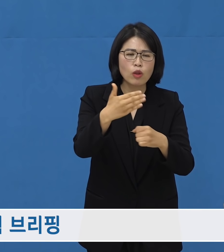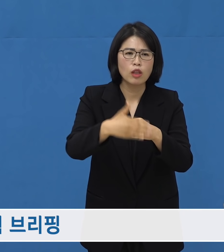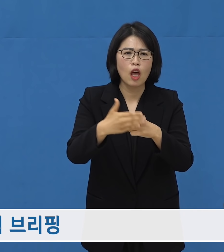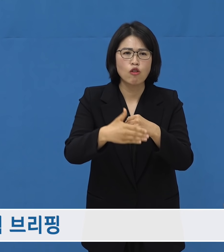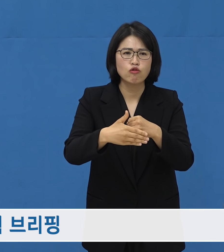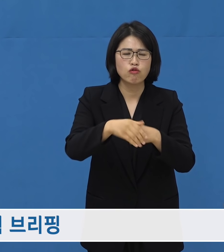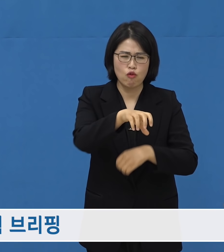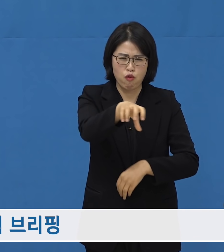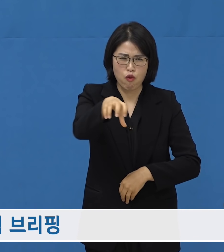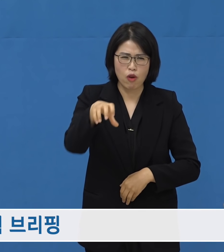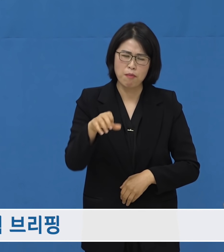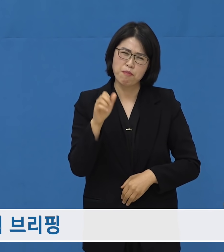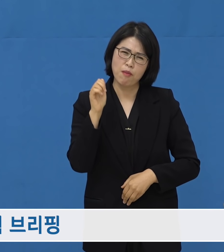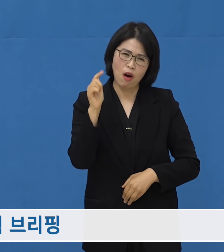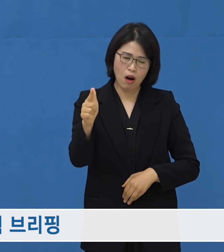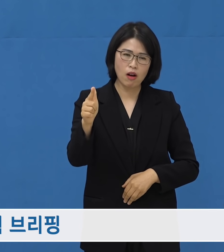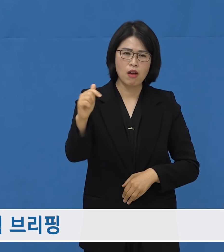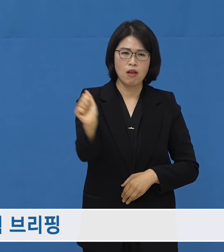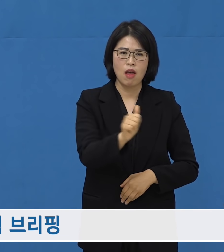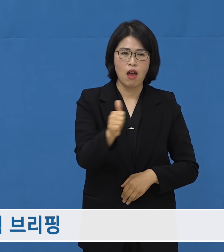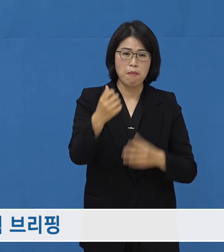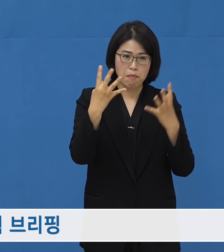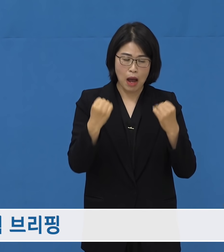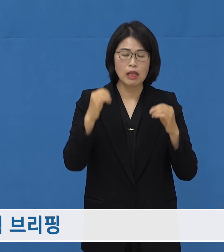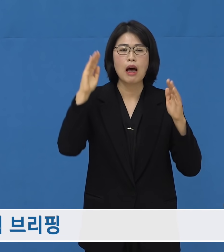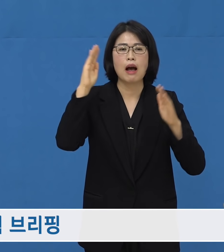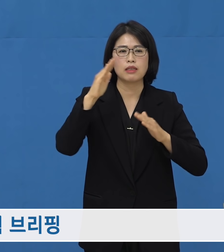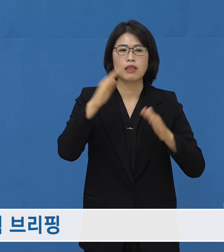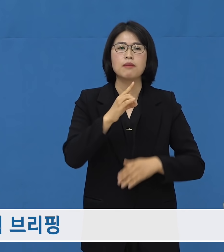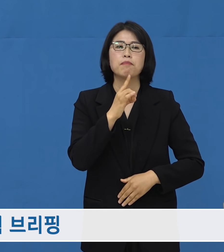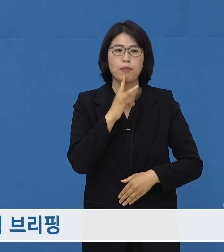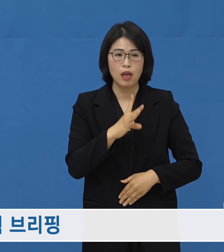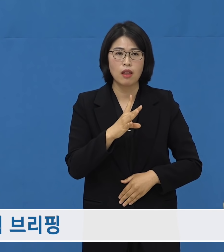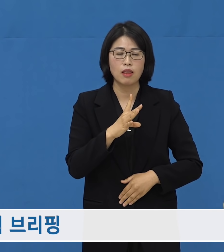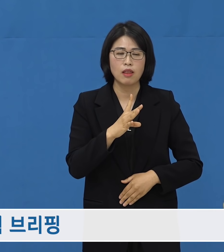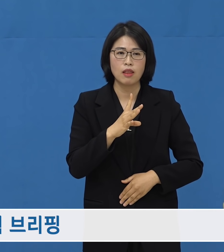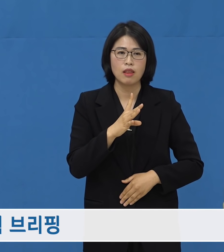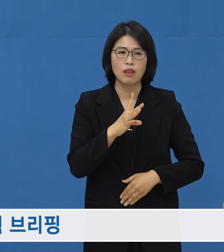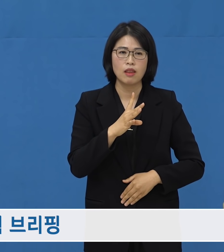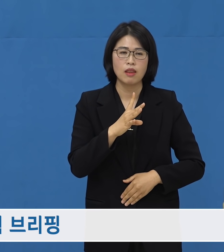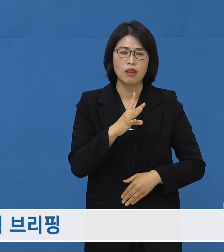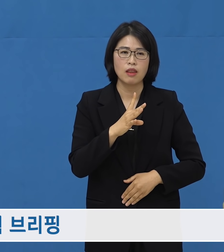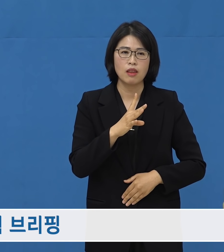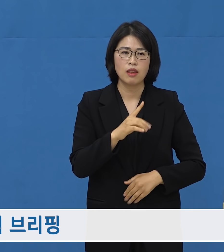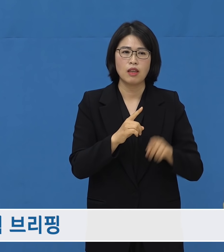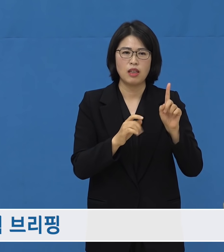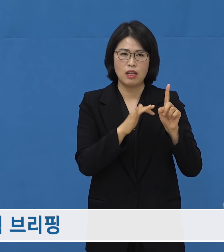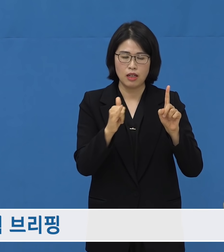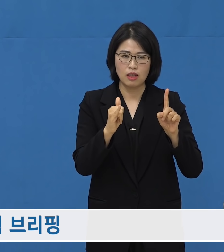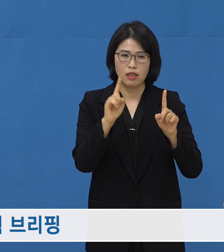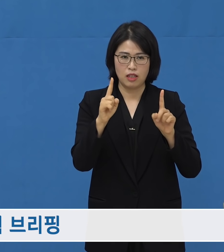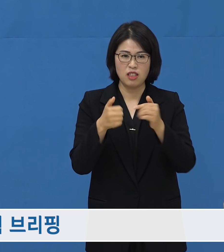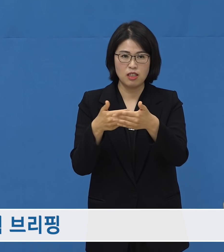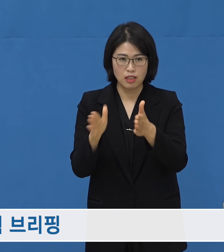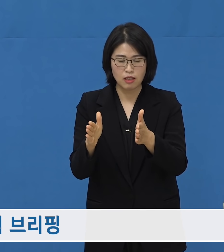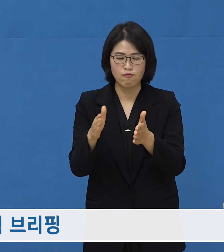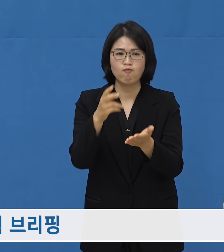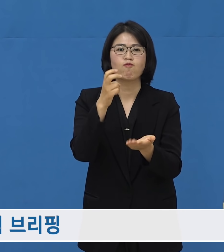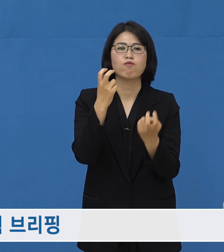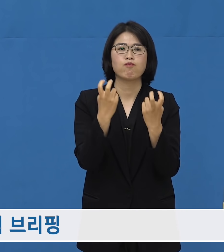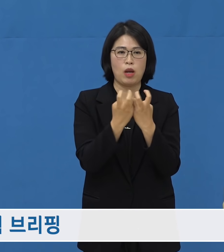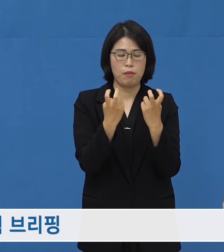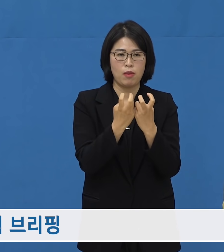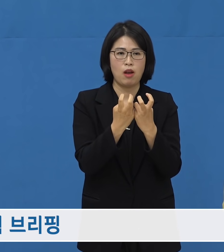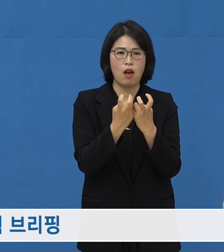지역 원거리 통학생이 많은 학교만을 대상으로 1인 1실을 원칙으로